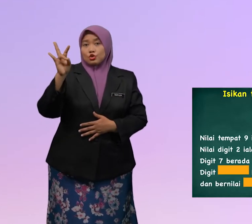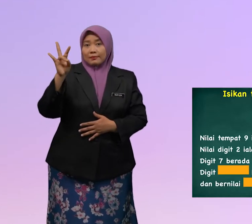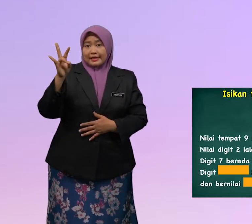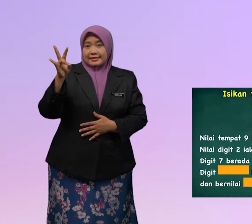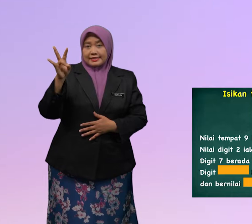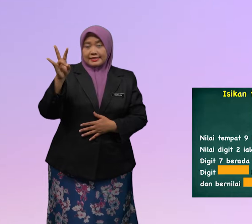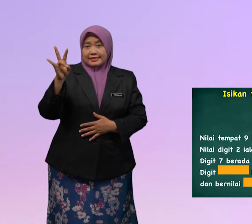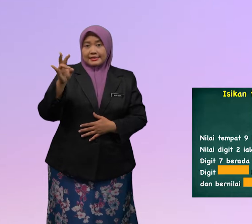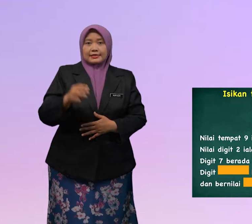2,917.